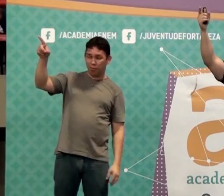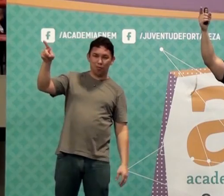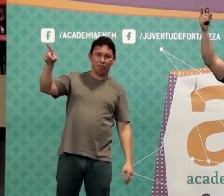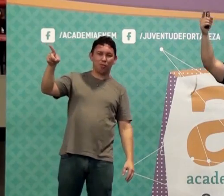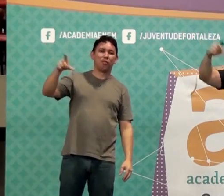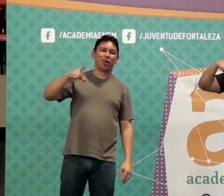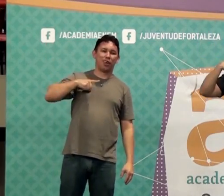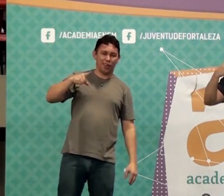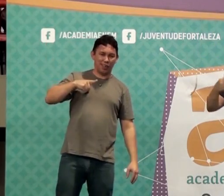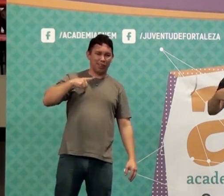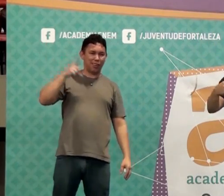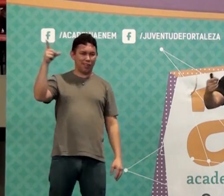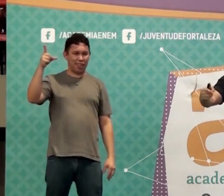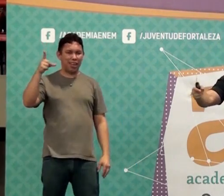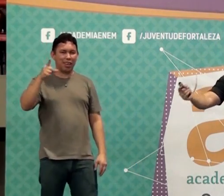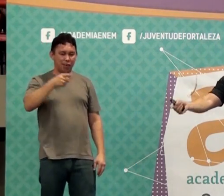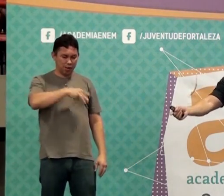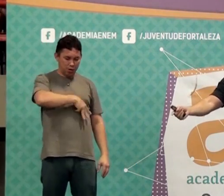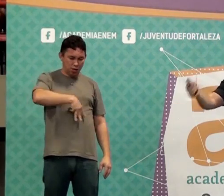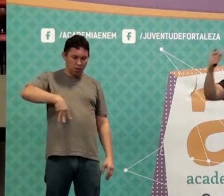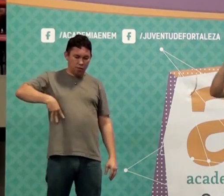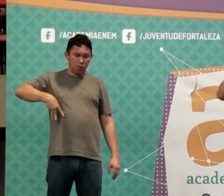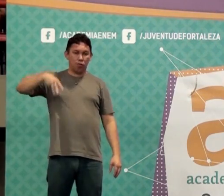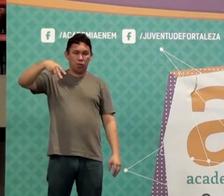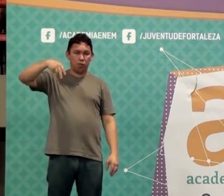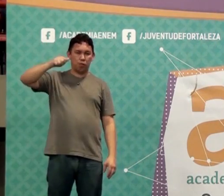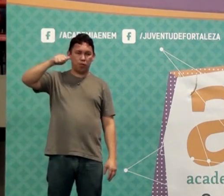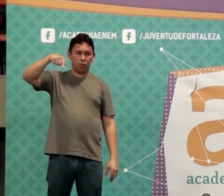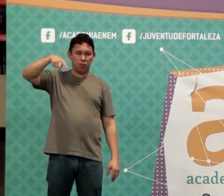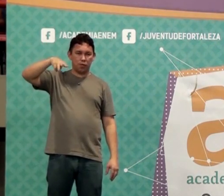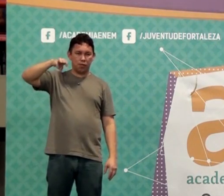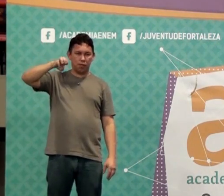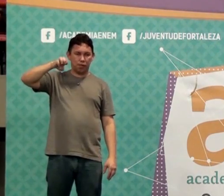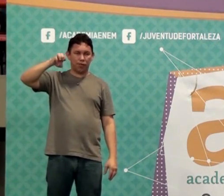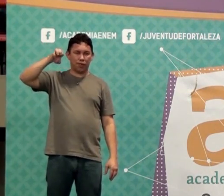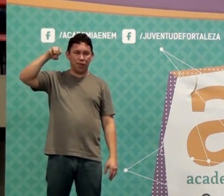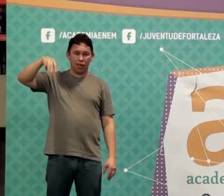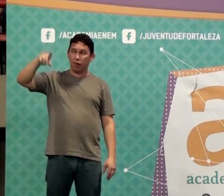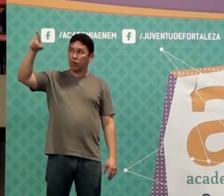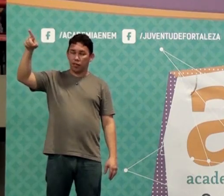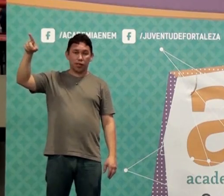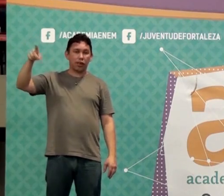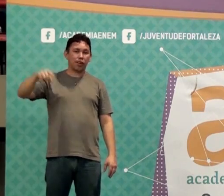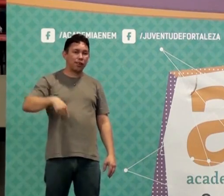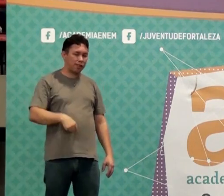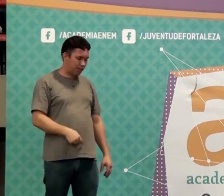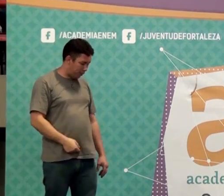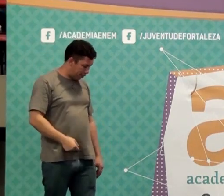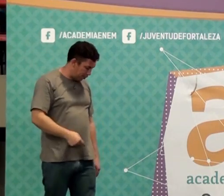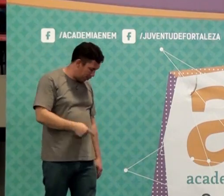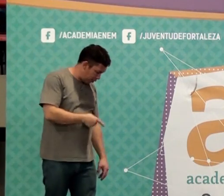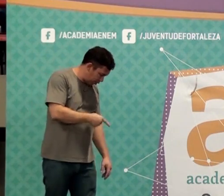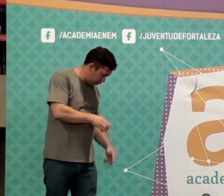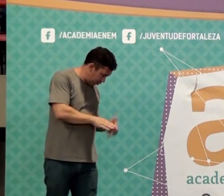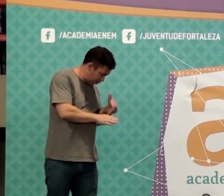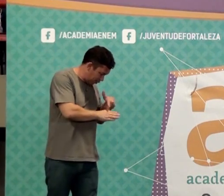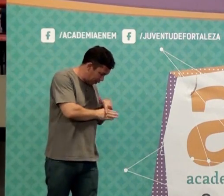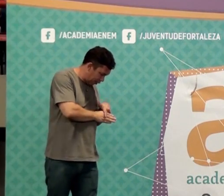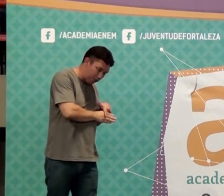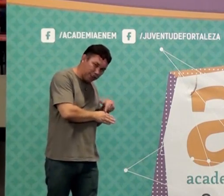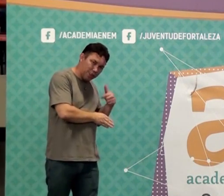dele, senão ele é expulso. Professor, um suzerano pode virar vassalo? Pode, porque não